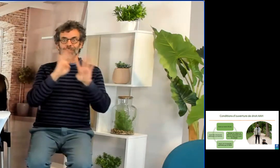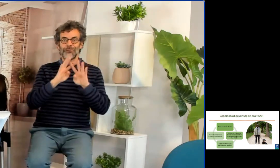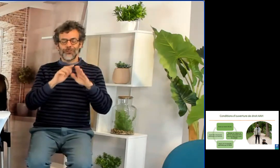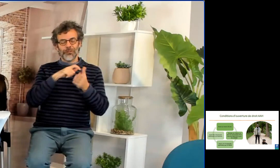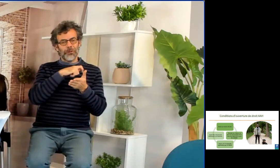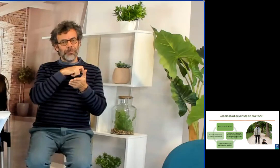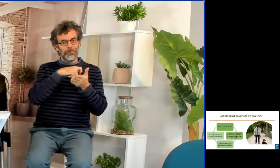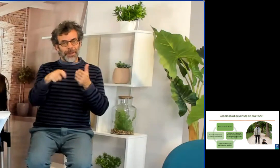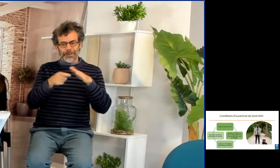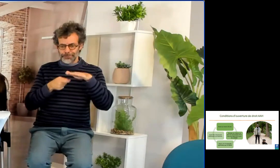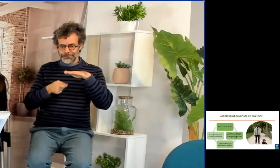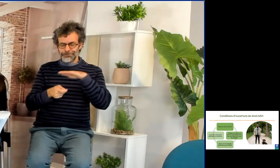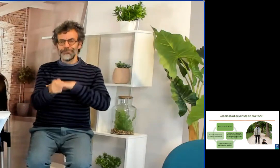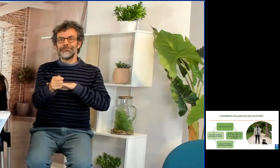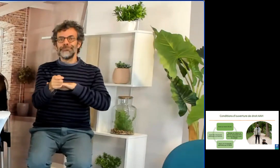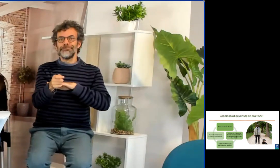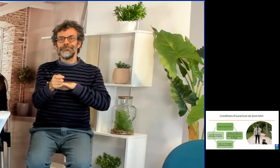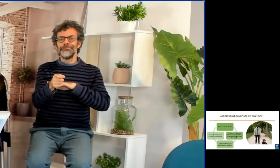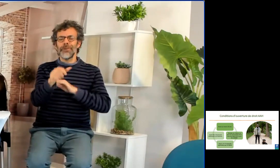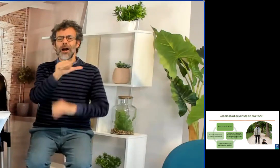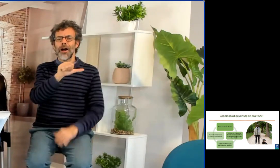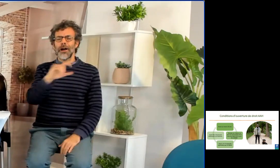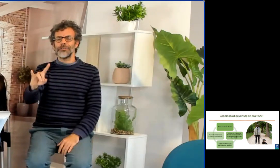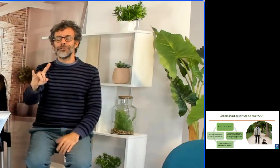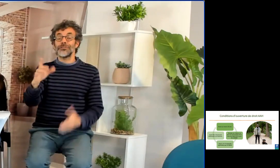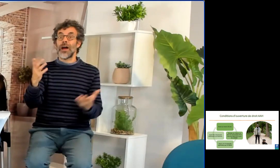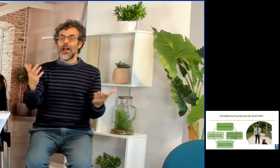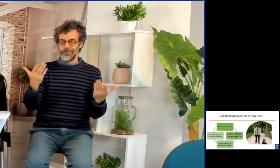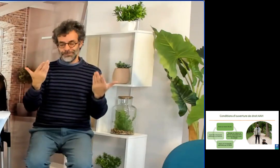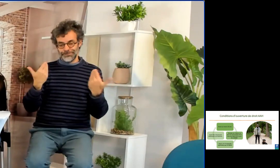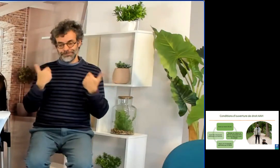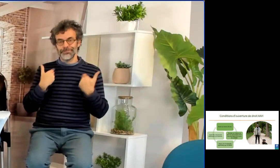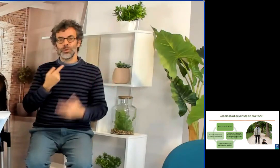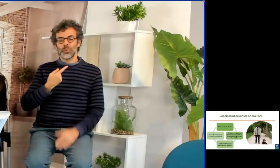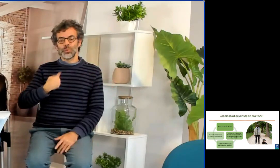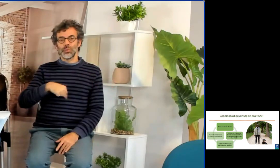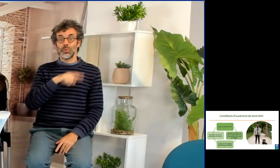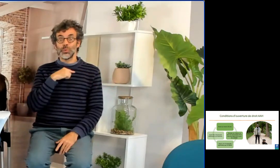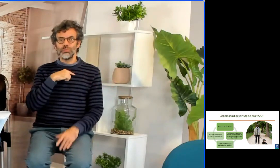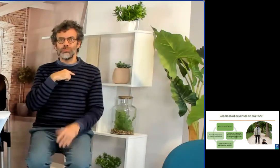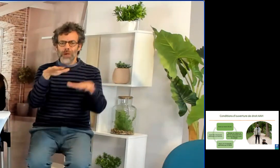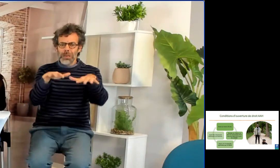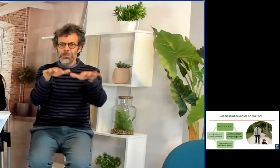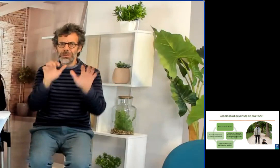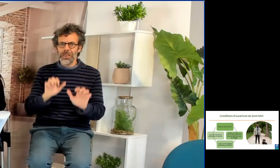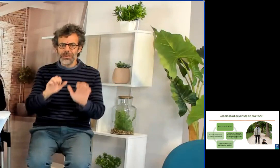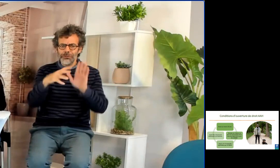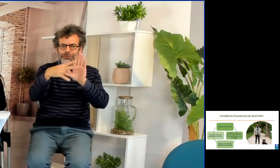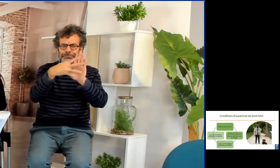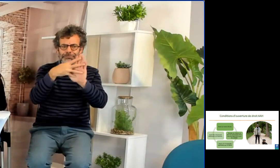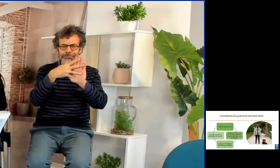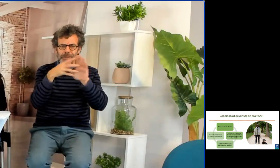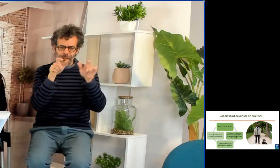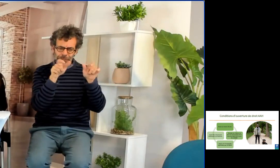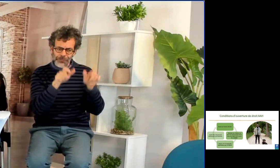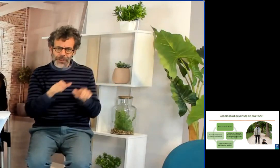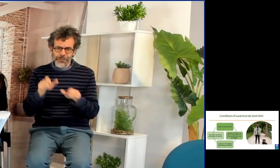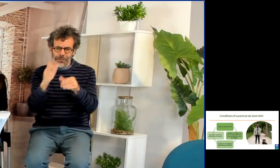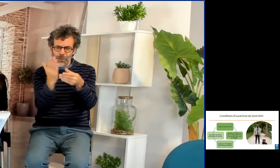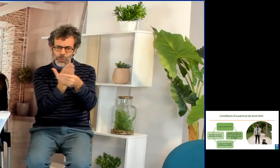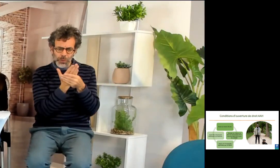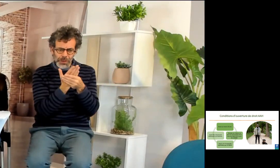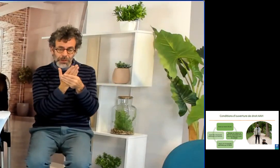CAF va donc vérifier si vous remplissez toutes les conditions administratives pour recevoir le paiement de cette